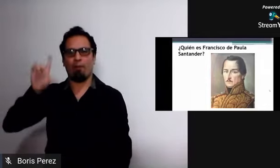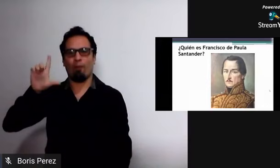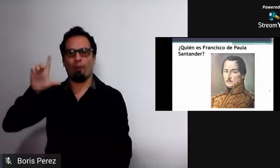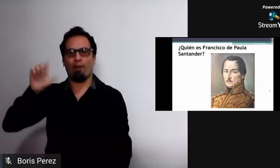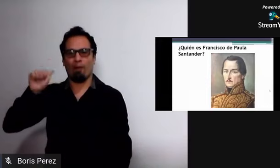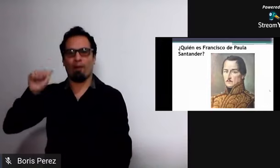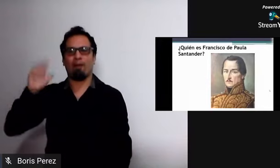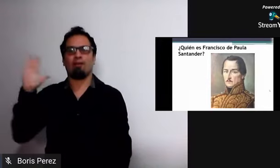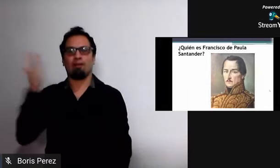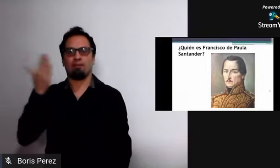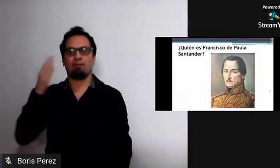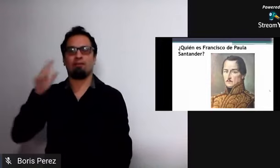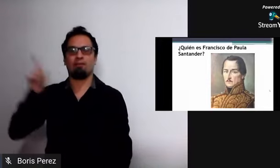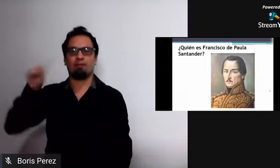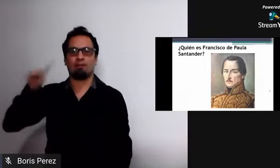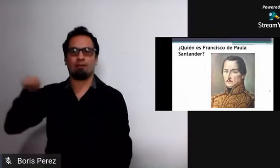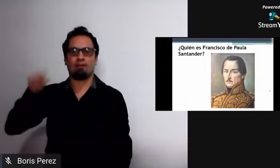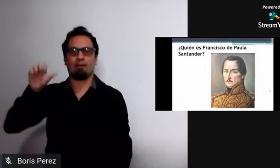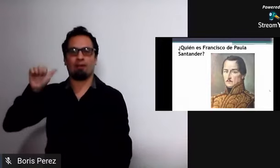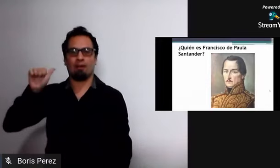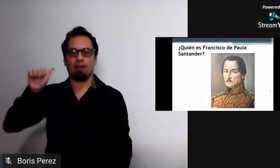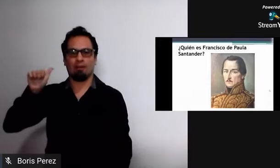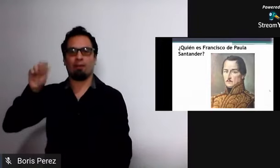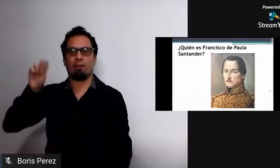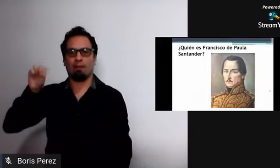de Paula